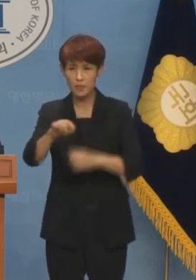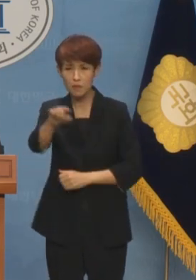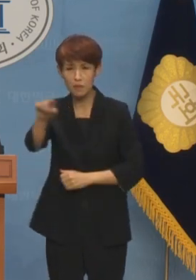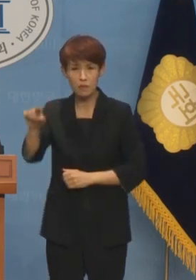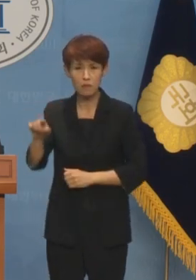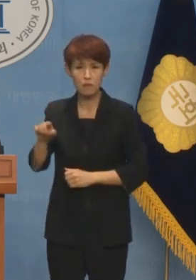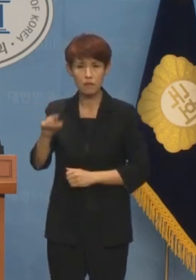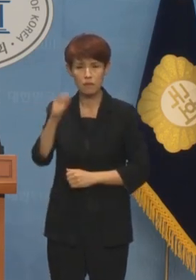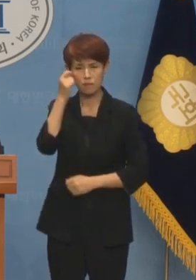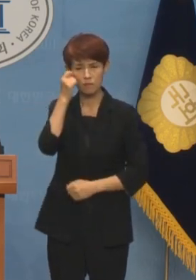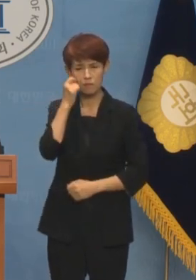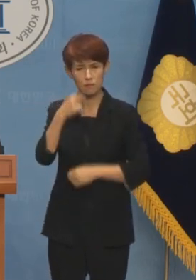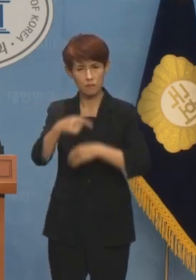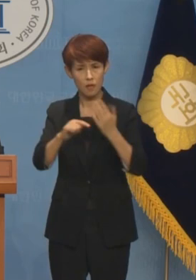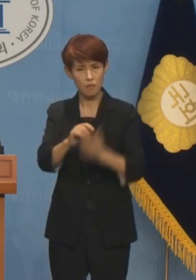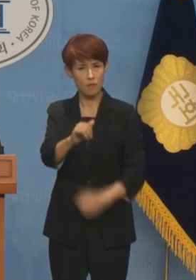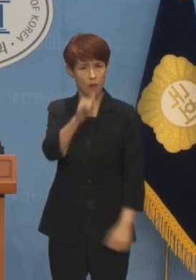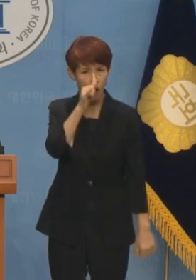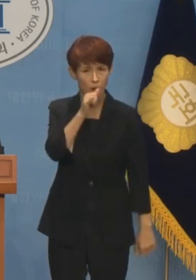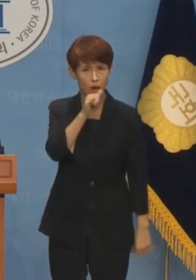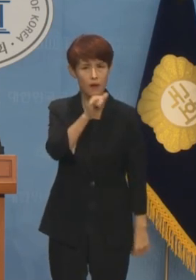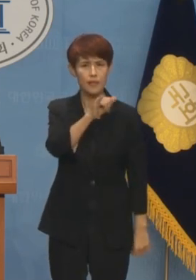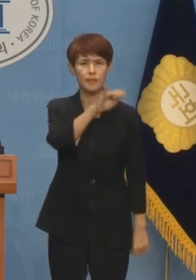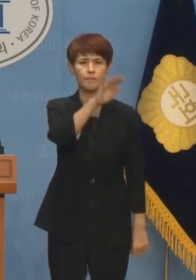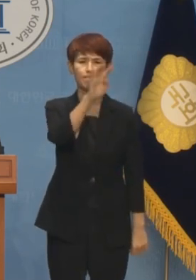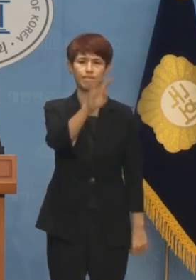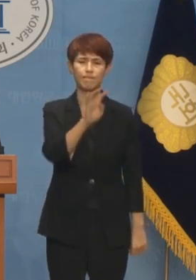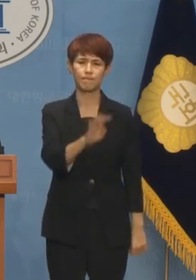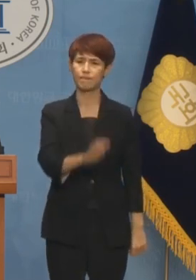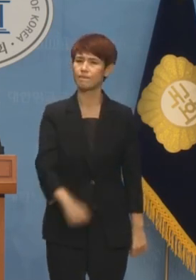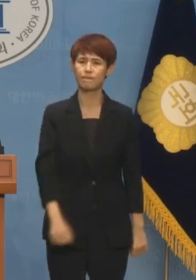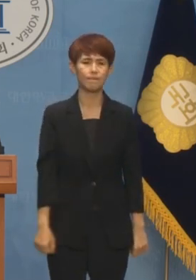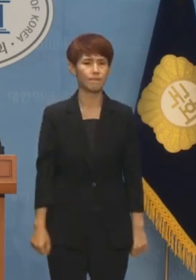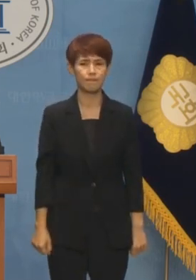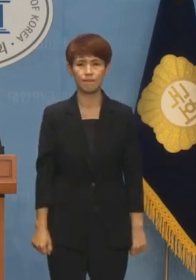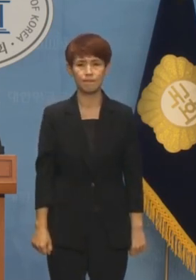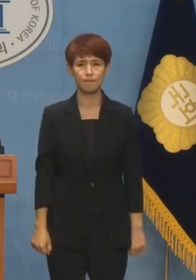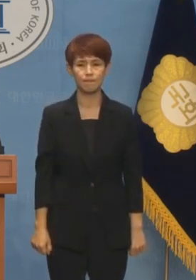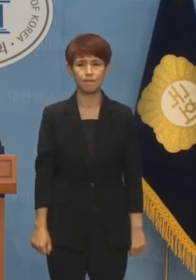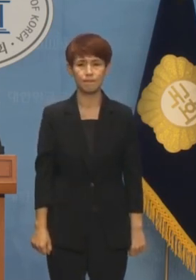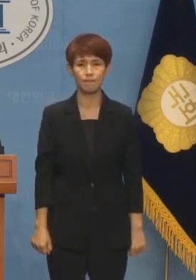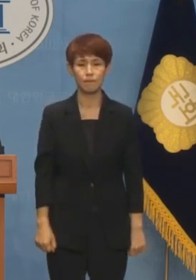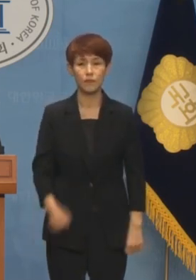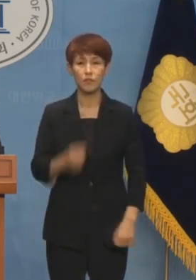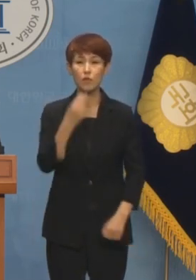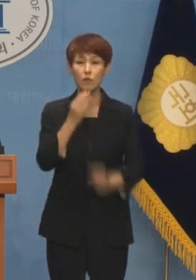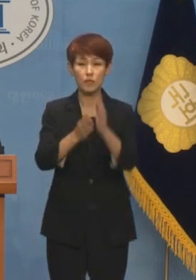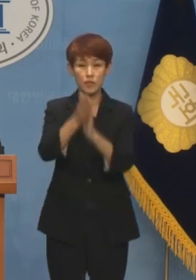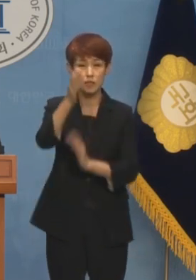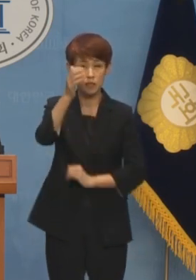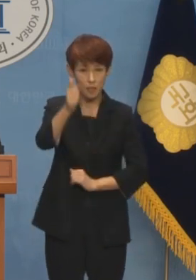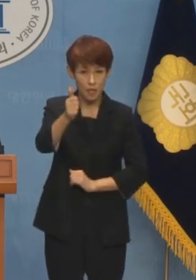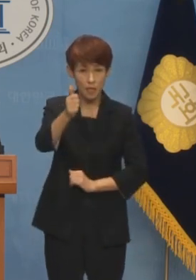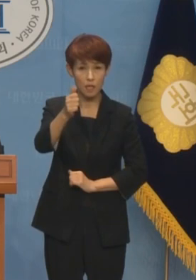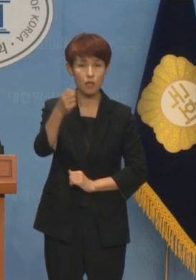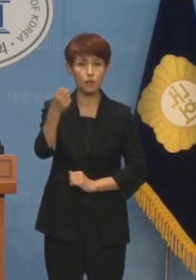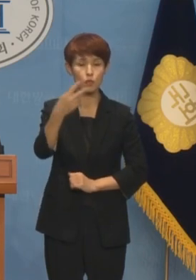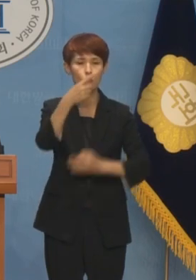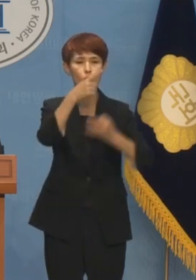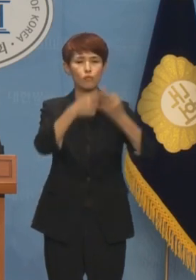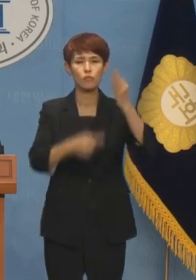대한 애도의 마음이 있는지 의심스럽습니다. 오세훈 시장뿐만 아니라